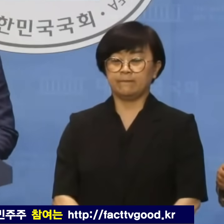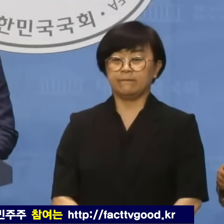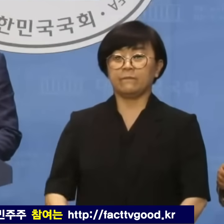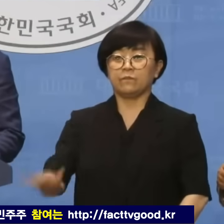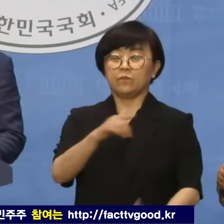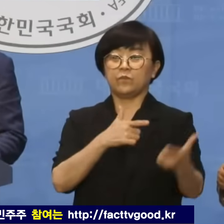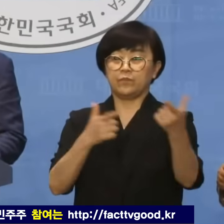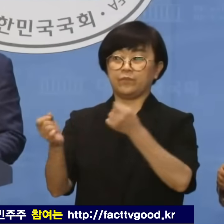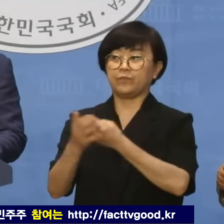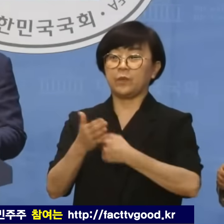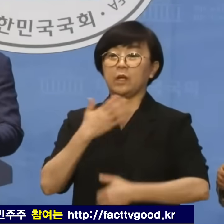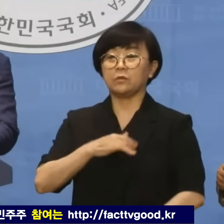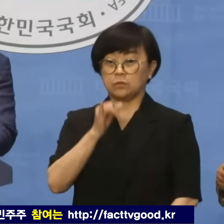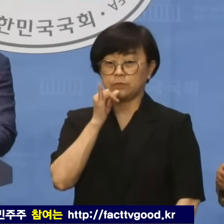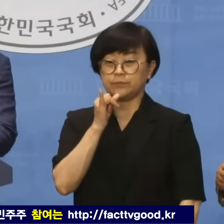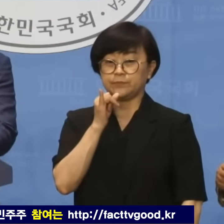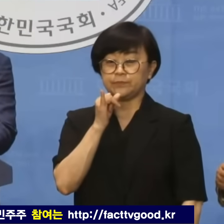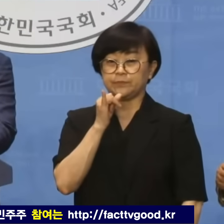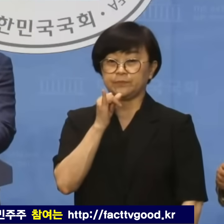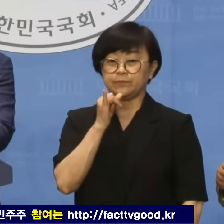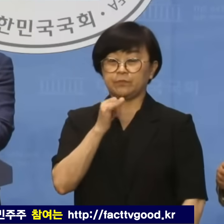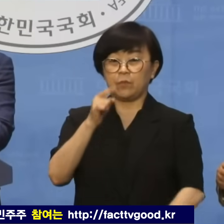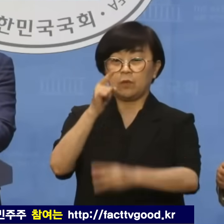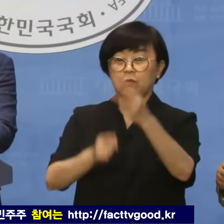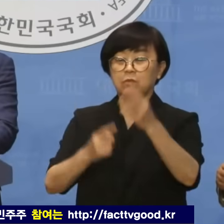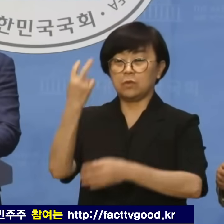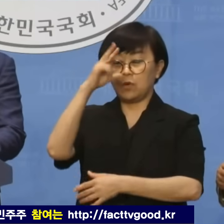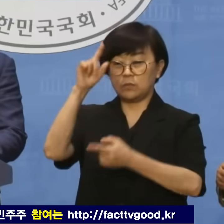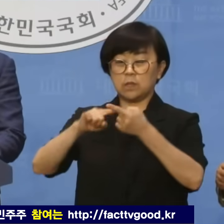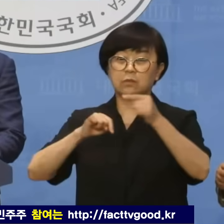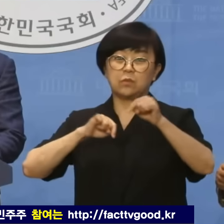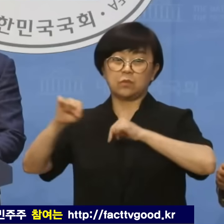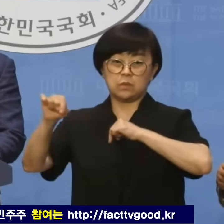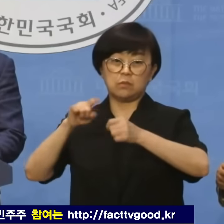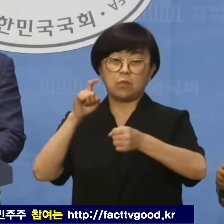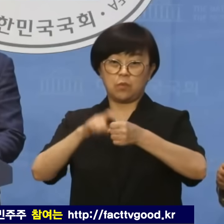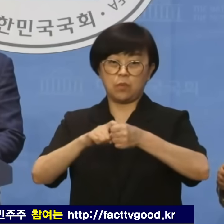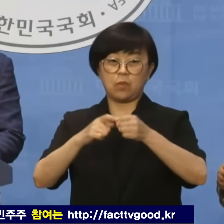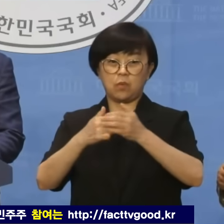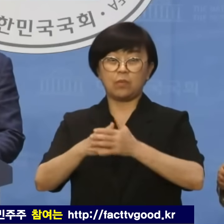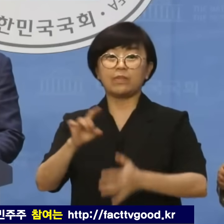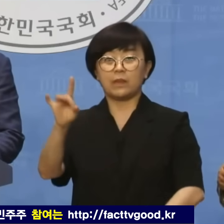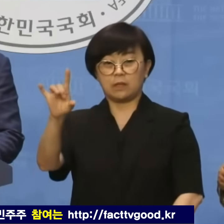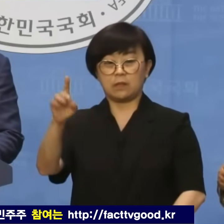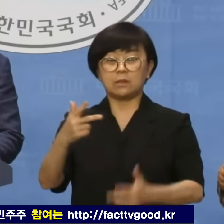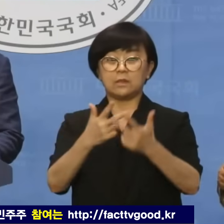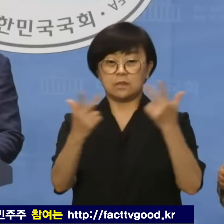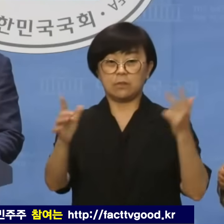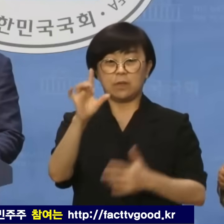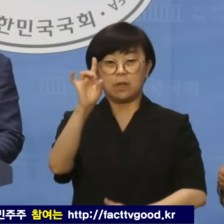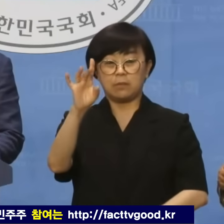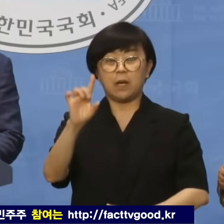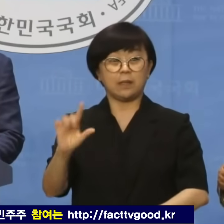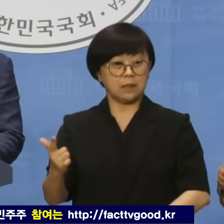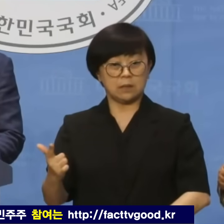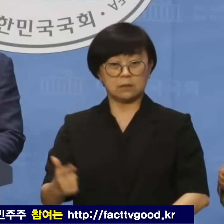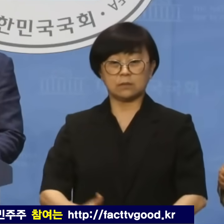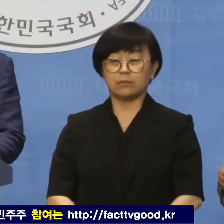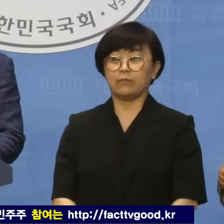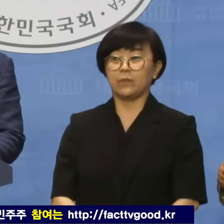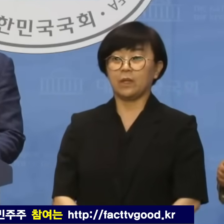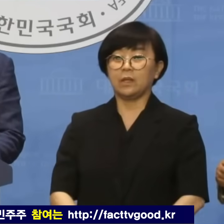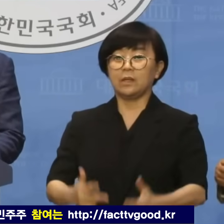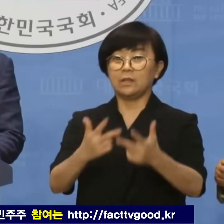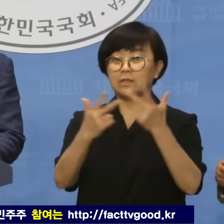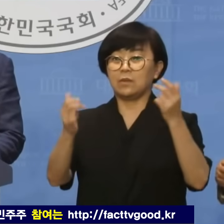우리 모두는 알고 있습니다. 윤석열 검사 독재 정권의 목표는 단지 이재명만이 아닙니다.